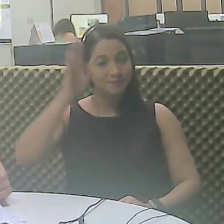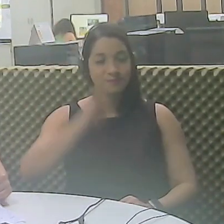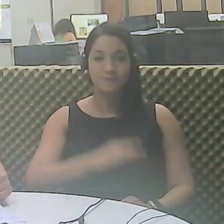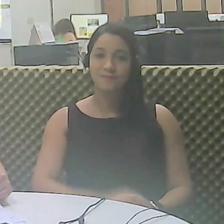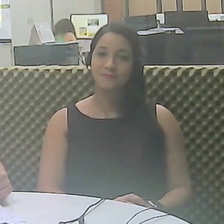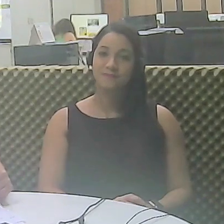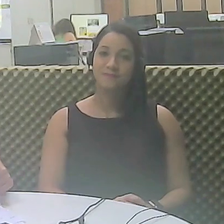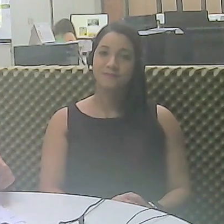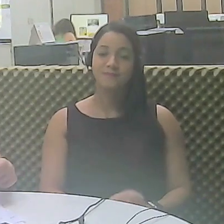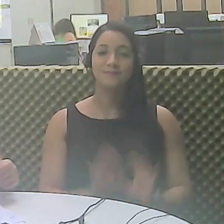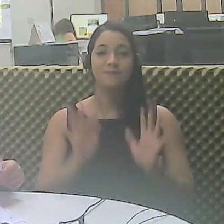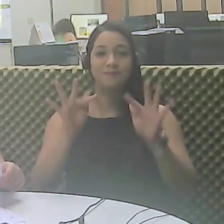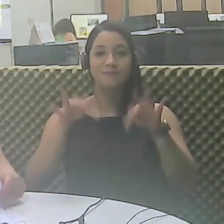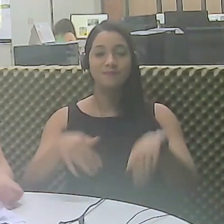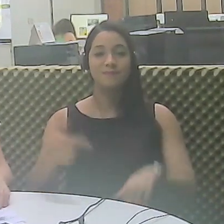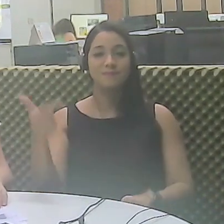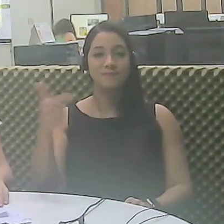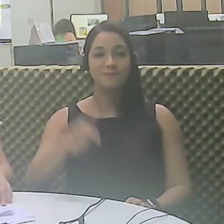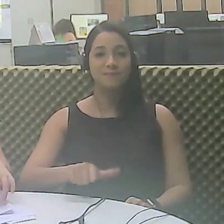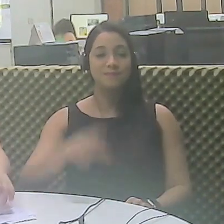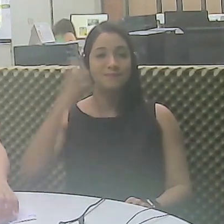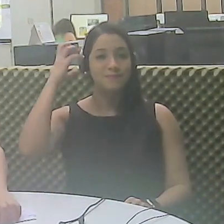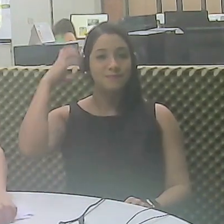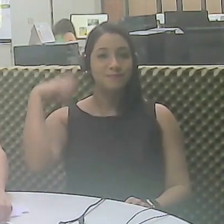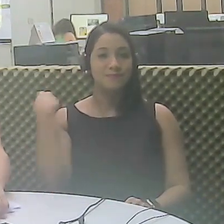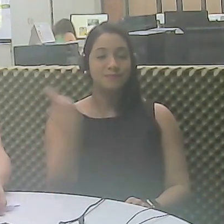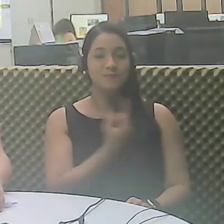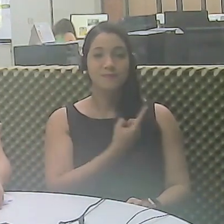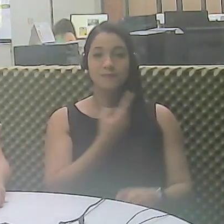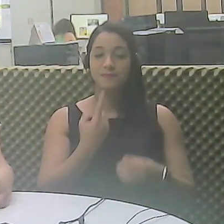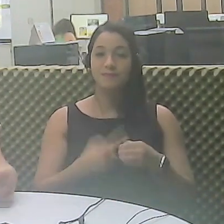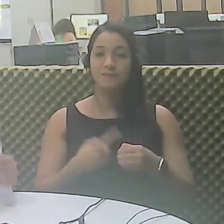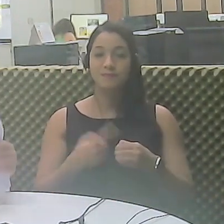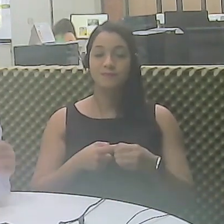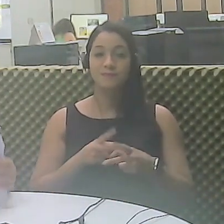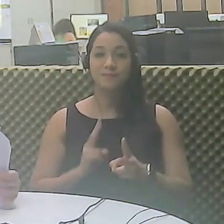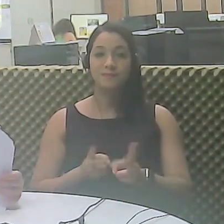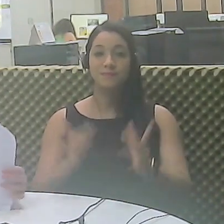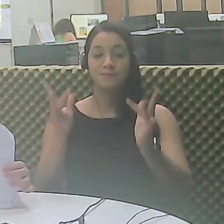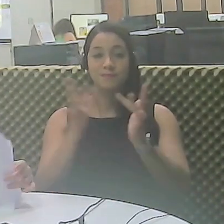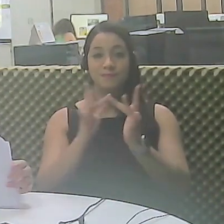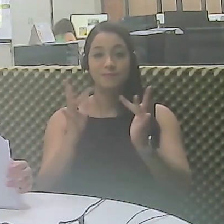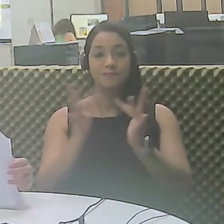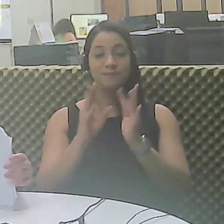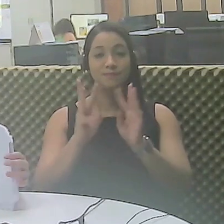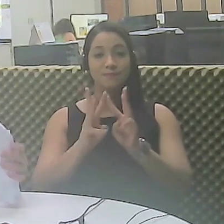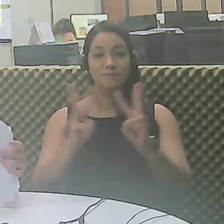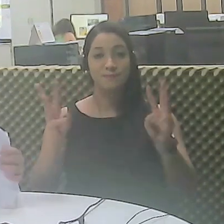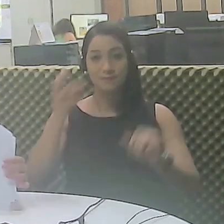Até a próxima. Fica por aqui mais uma edição do programa da Rádio Nossa Cidade.